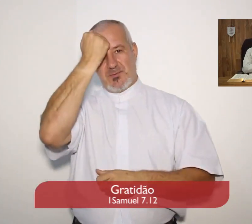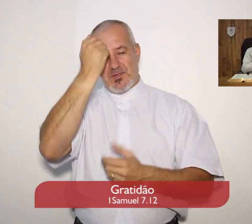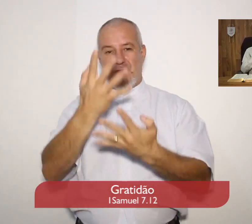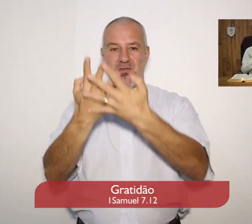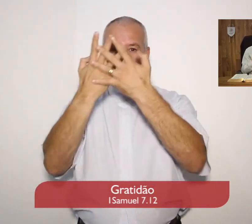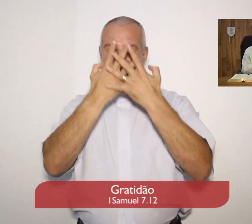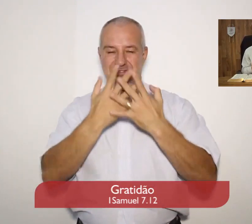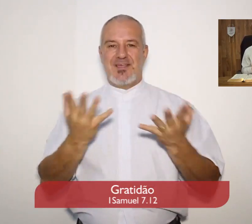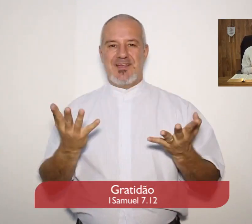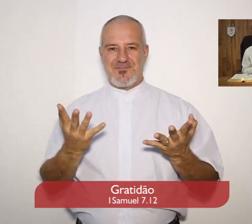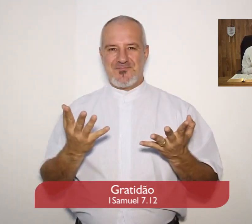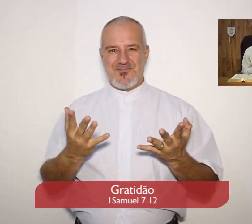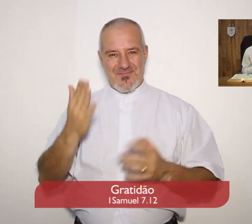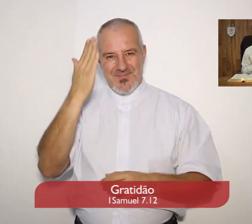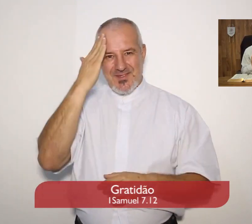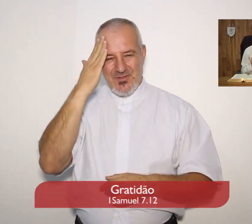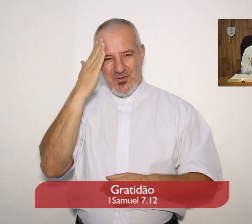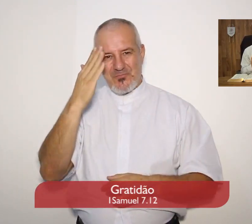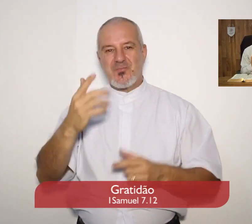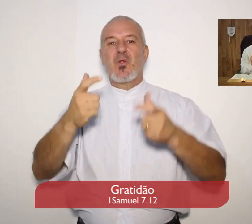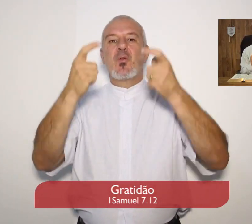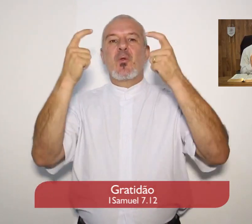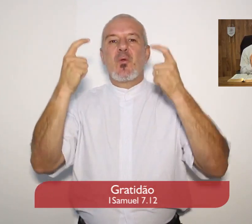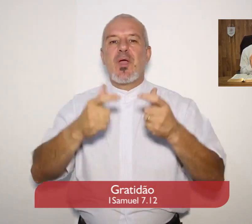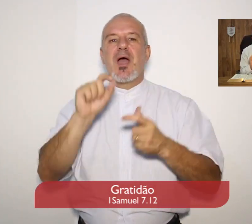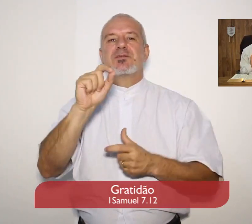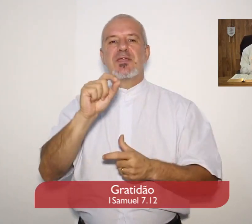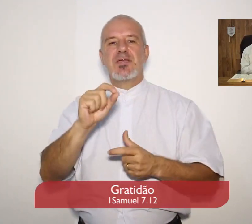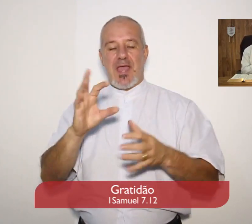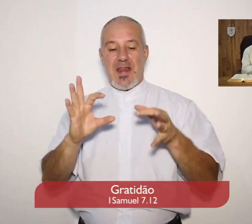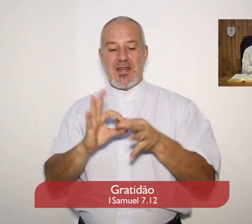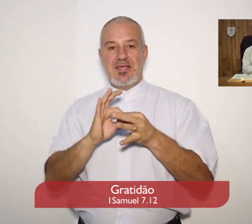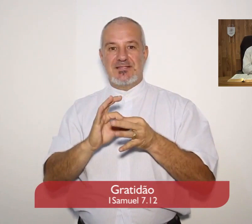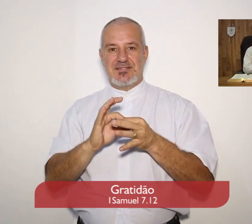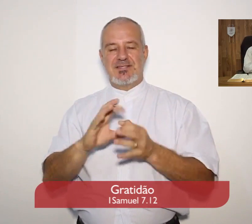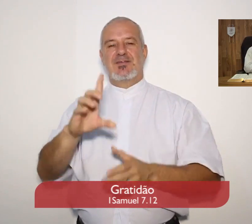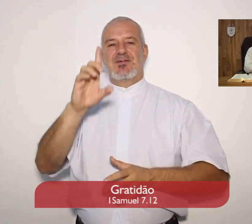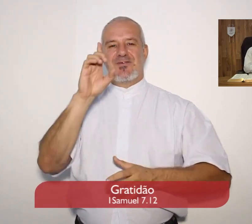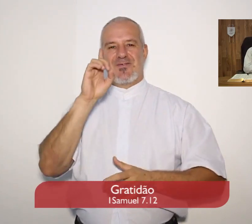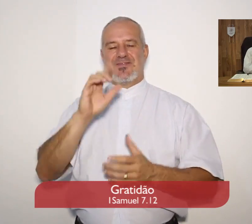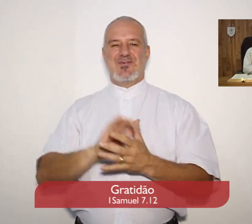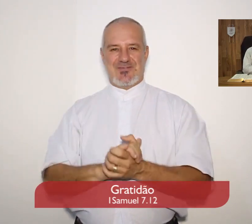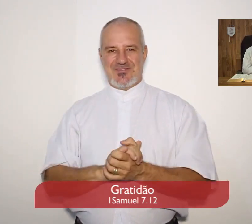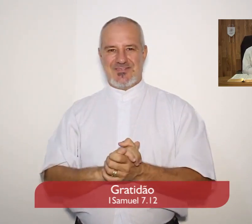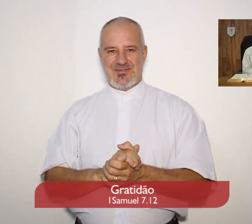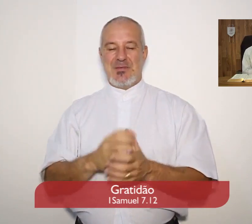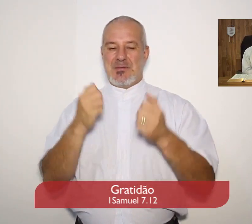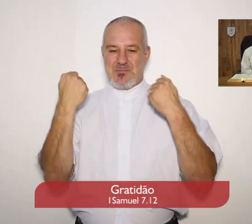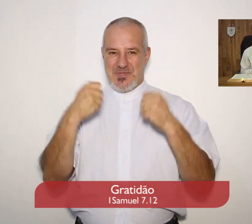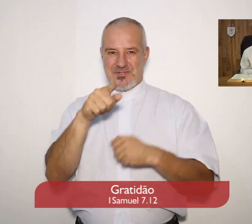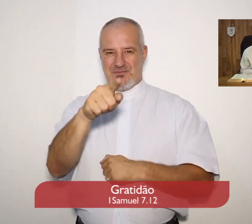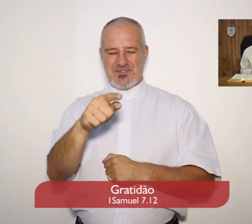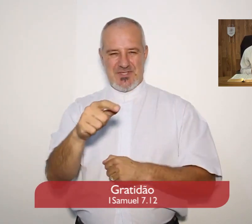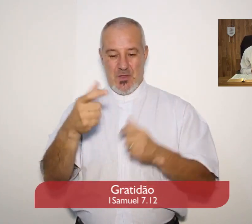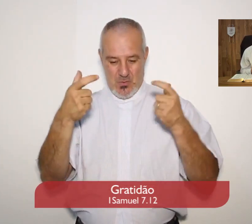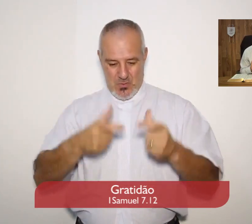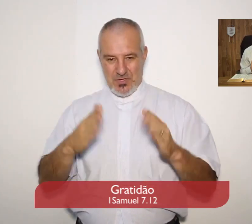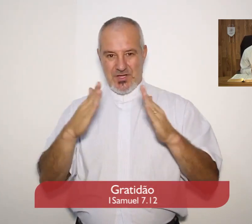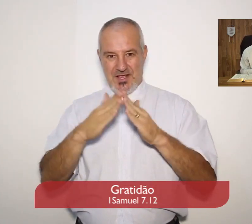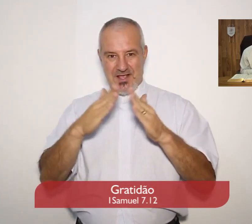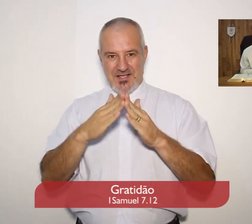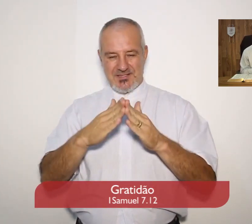confissão. Mizpá, lugar da aliança que gera vitória. Quando